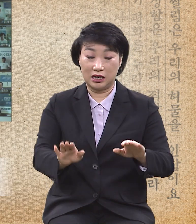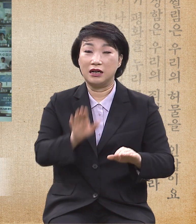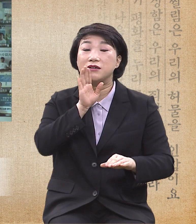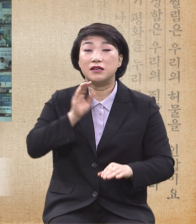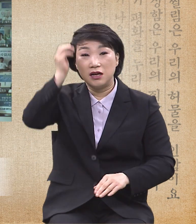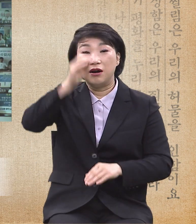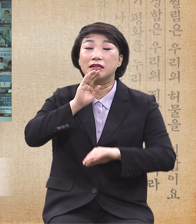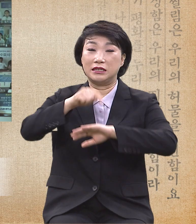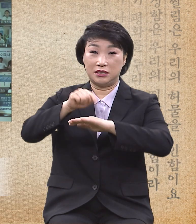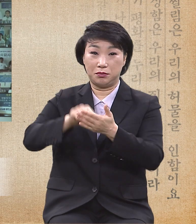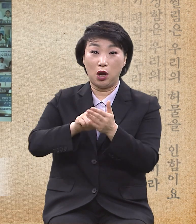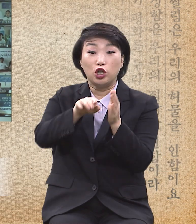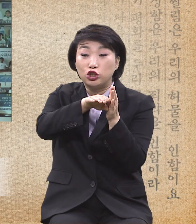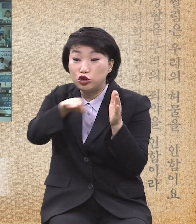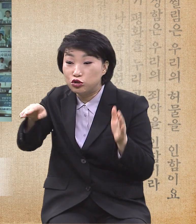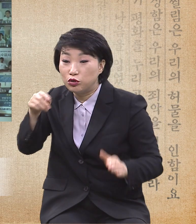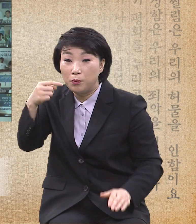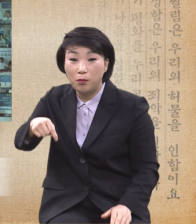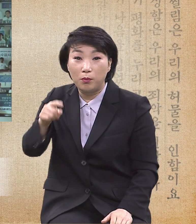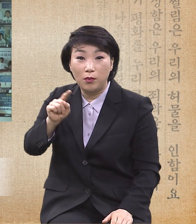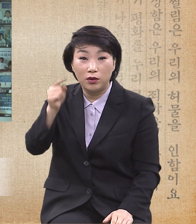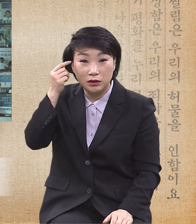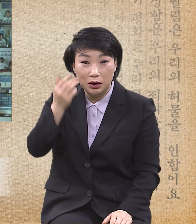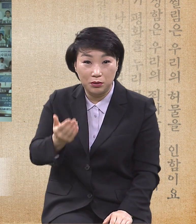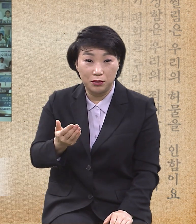신령과 진정의 기준이 어디냐 이 말이요.